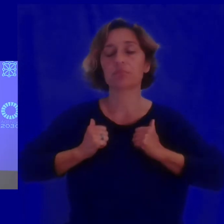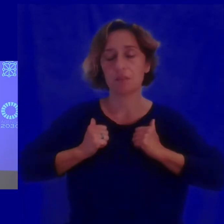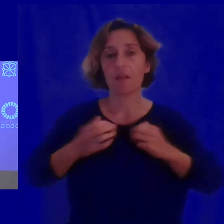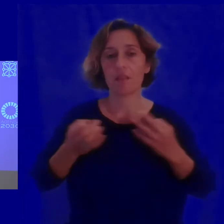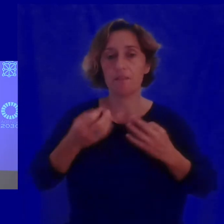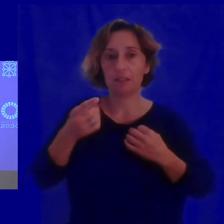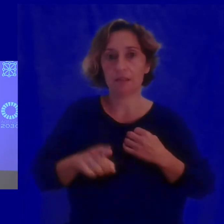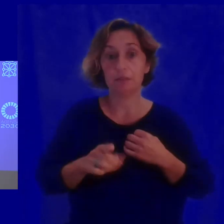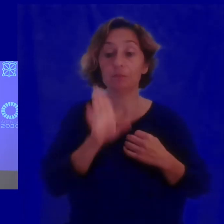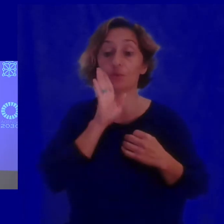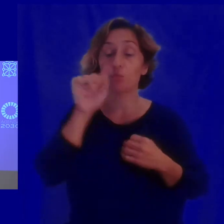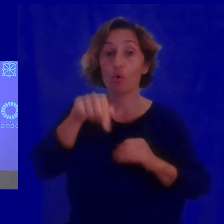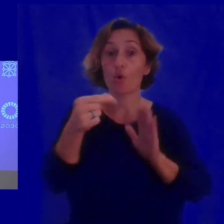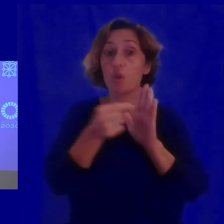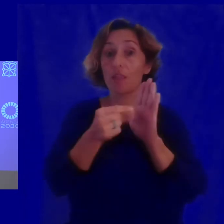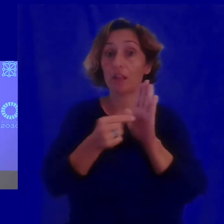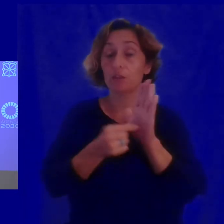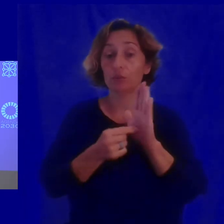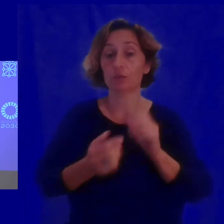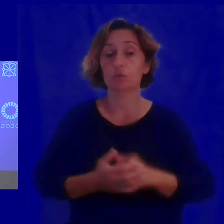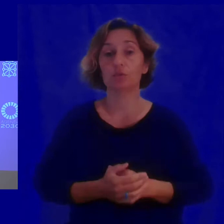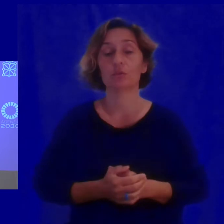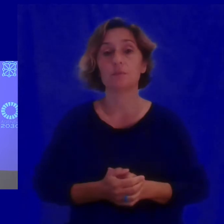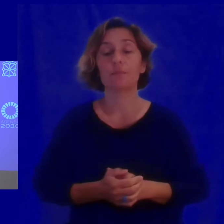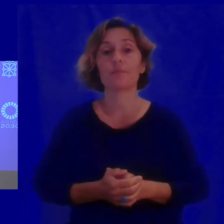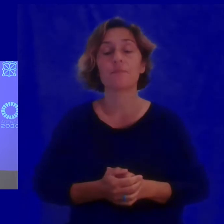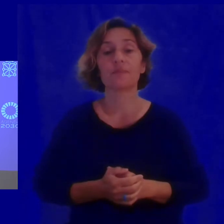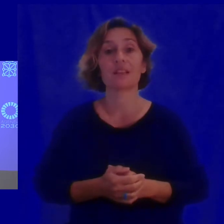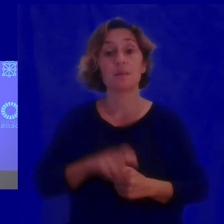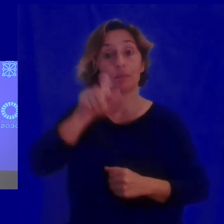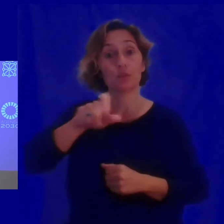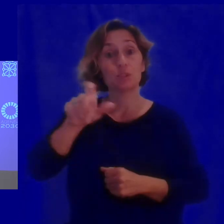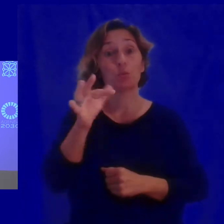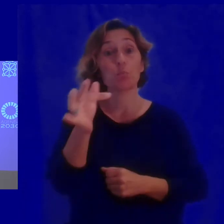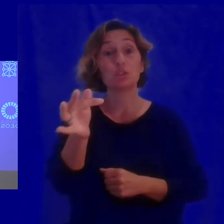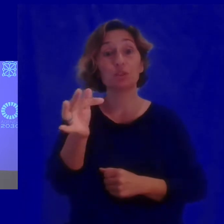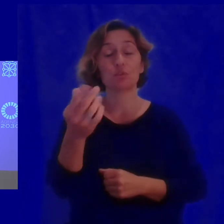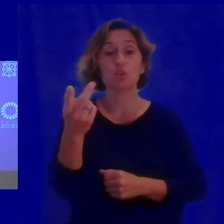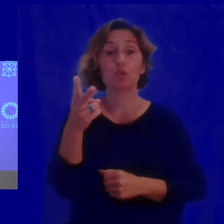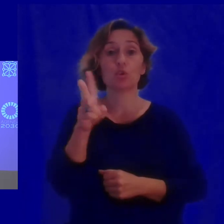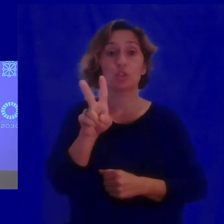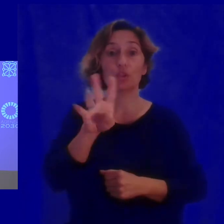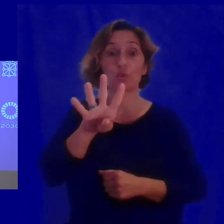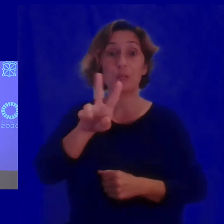de hoy mismo, con 242 casos positivos de